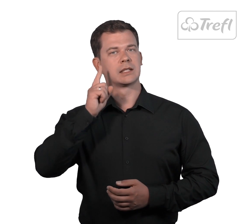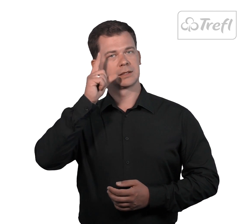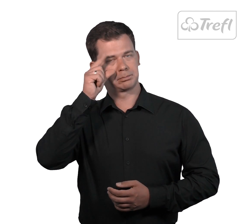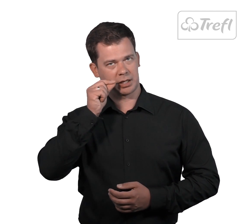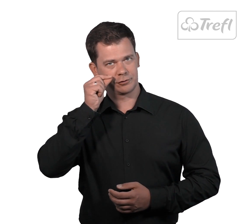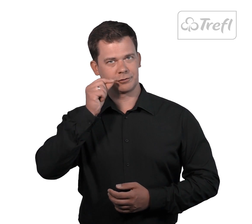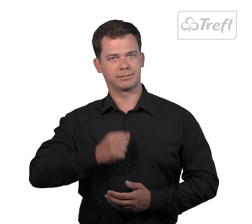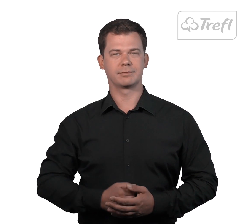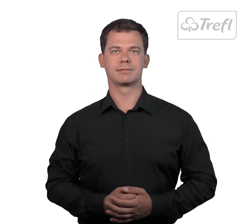Spać.